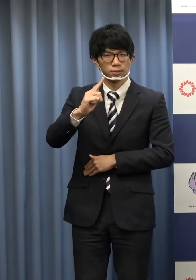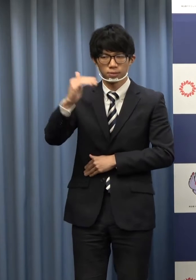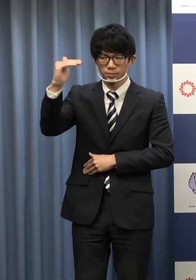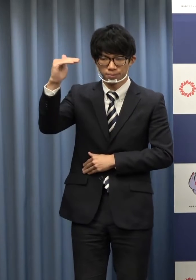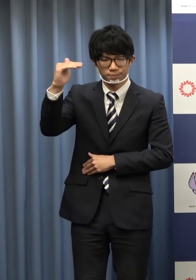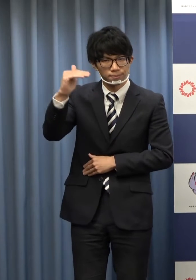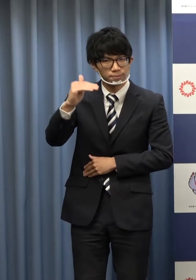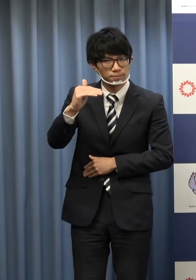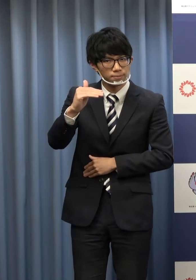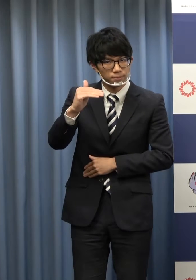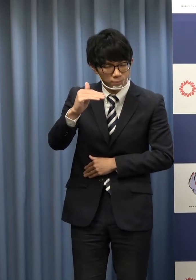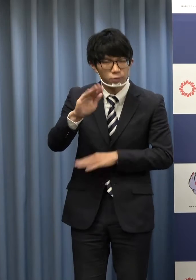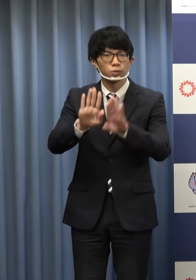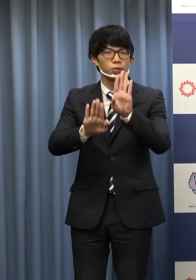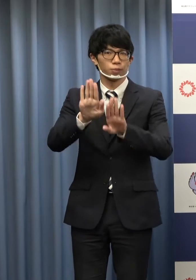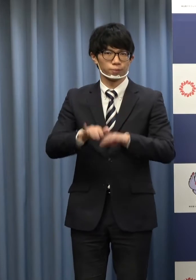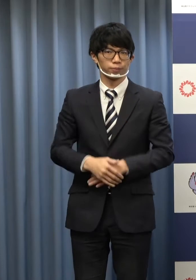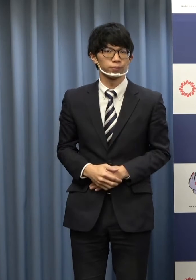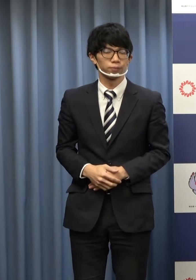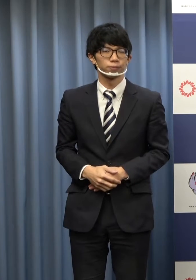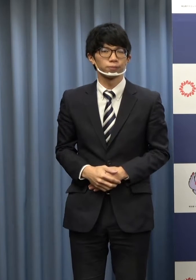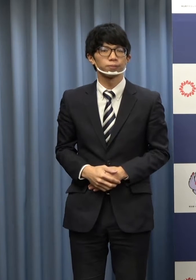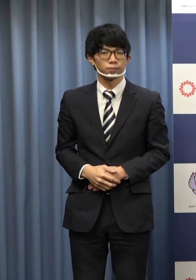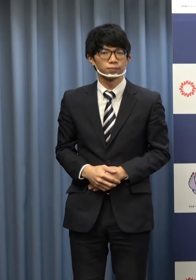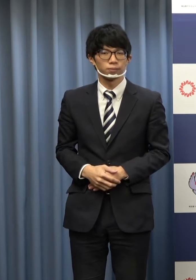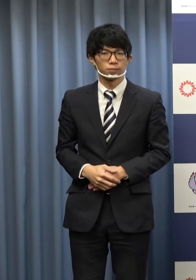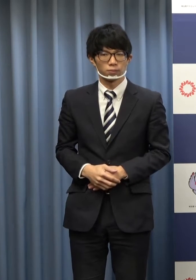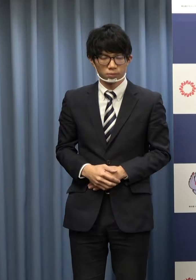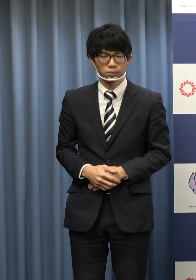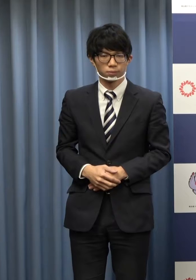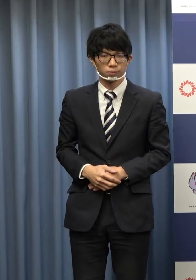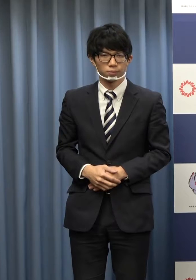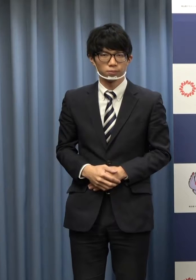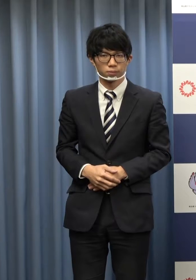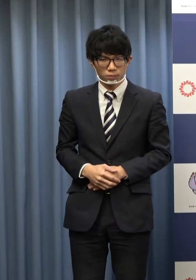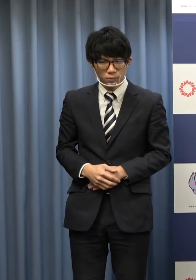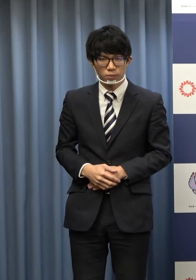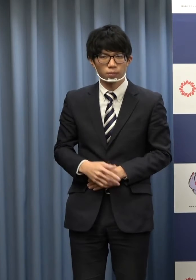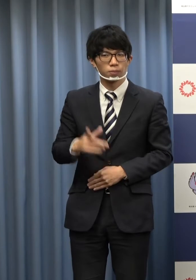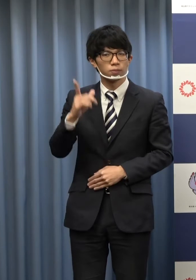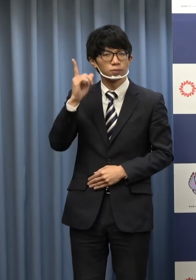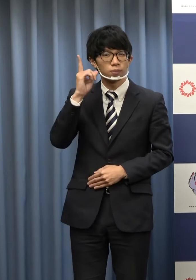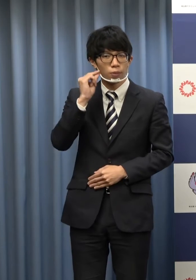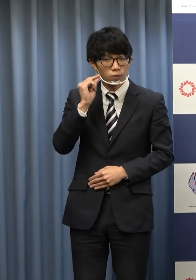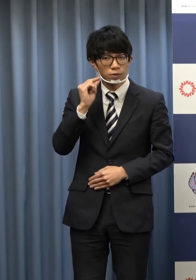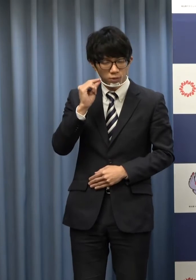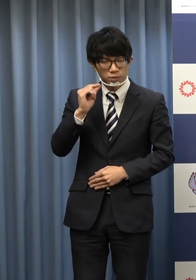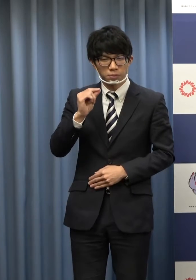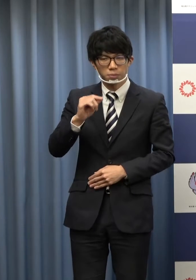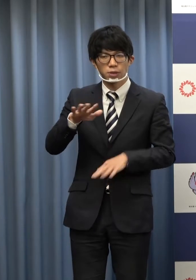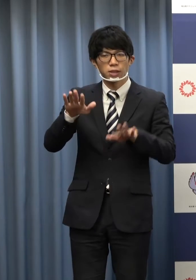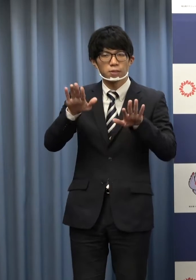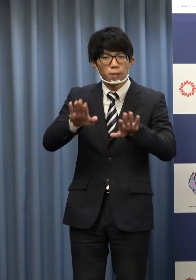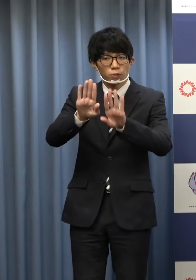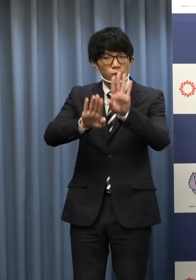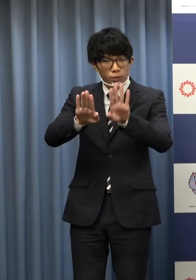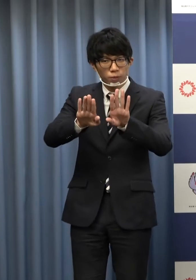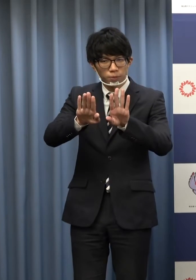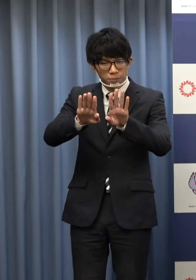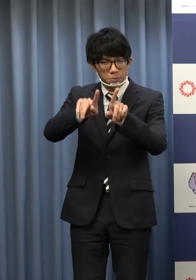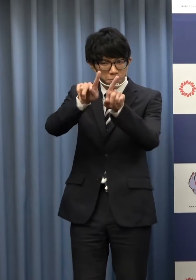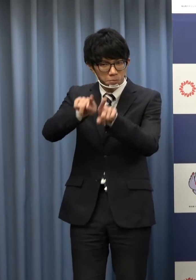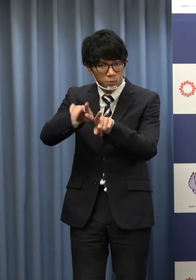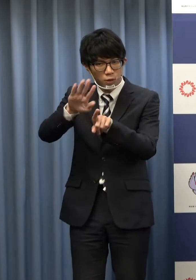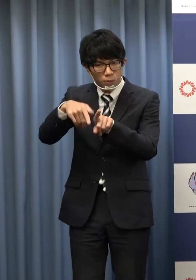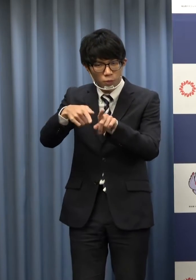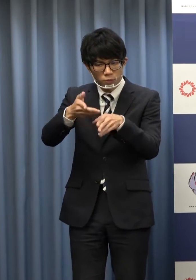ると。で、これはやはりその仮に緩和の方向に向かうとしても段階的にするべ